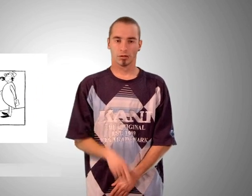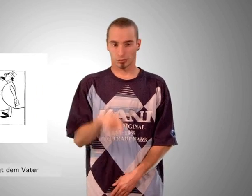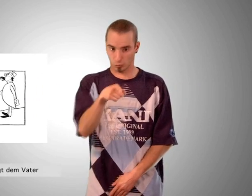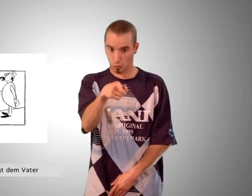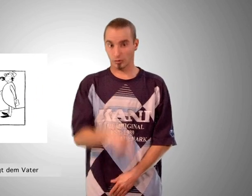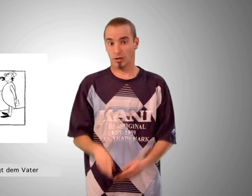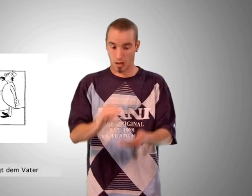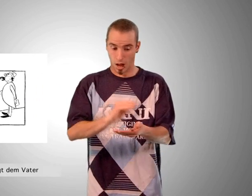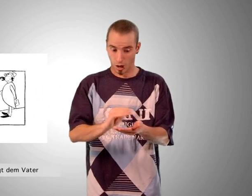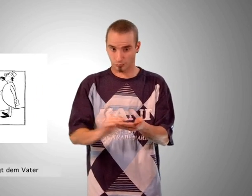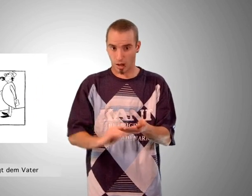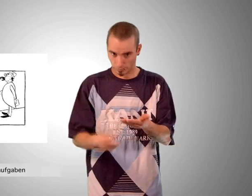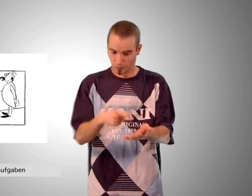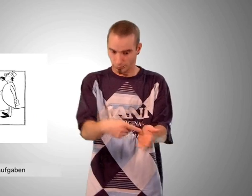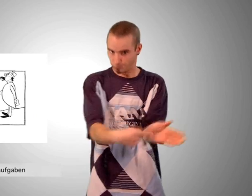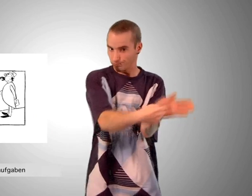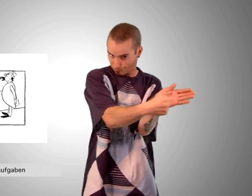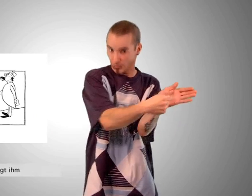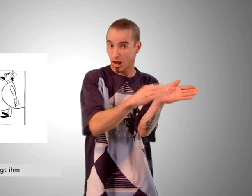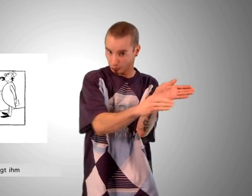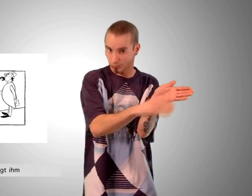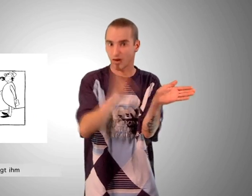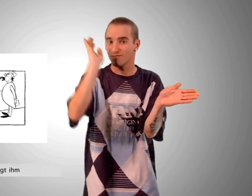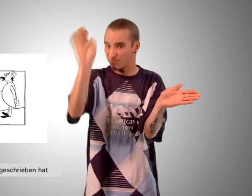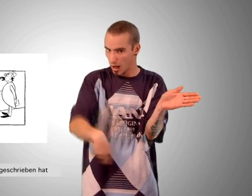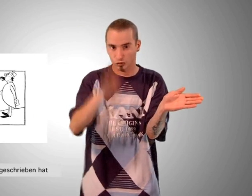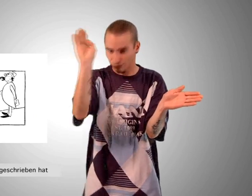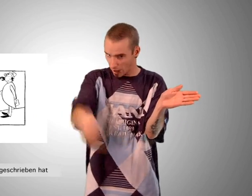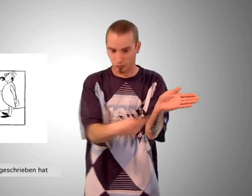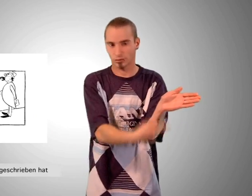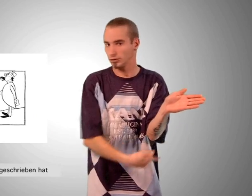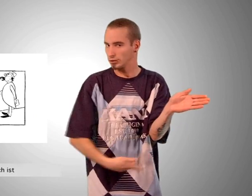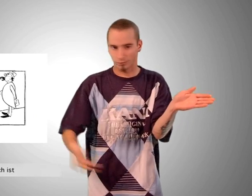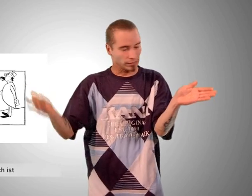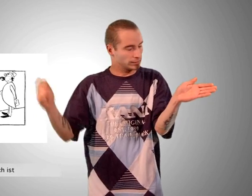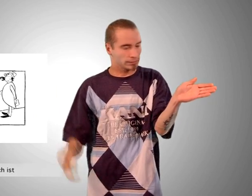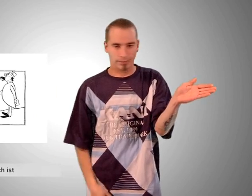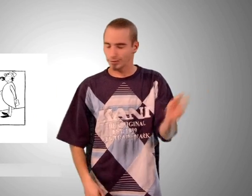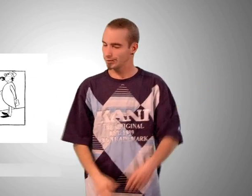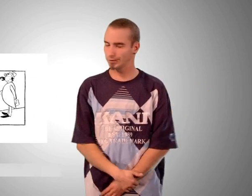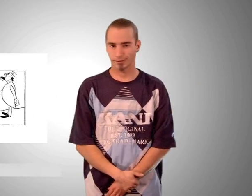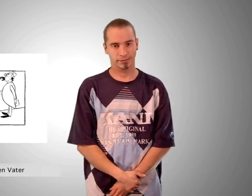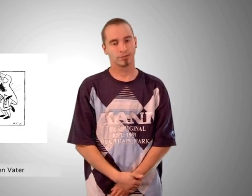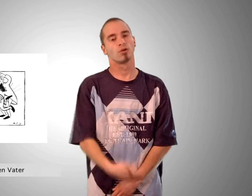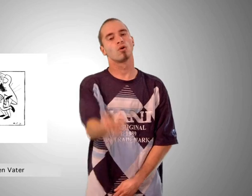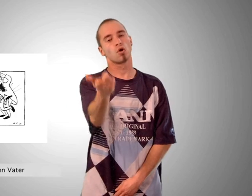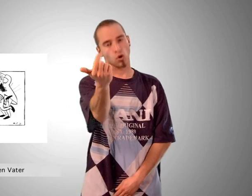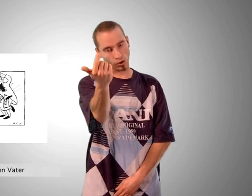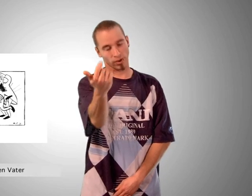Der Lehrer zeigt dem Vater die Hausaufgaben und sagt ihm, dass alles, was er geschrieben hat, falsch ist. Er